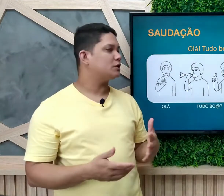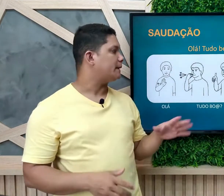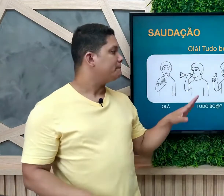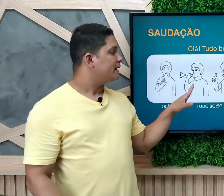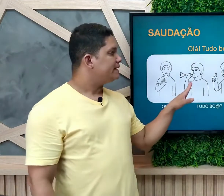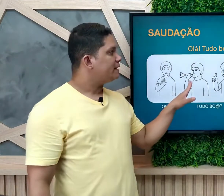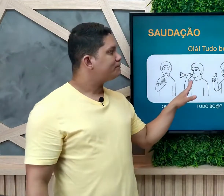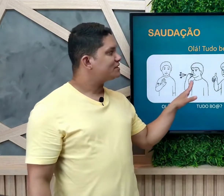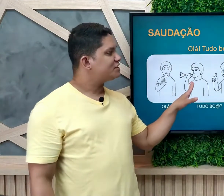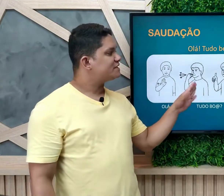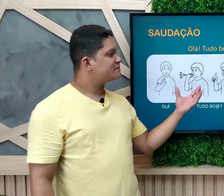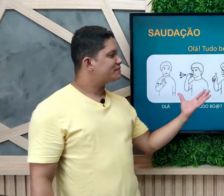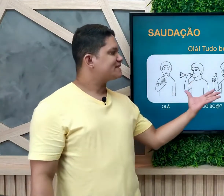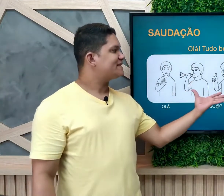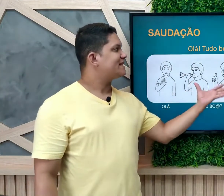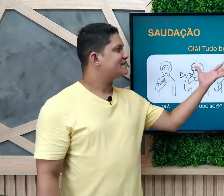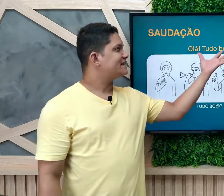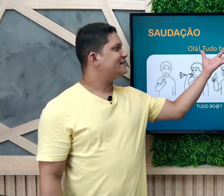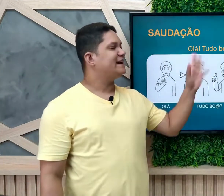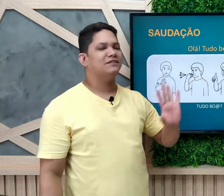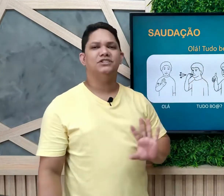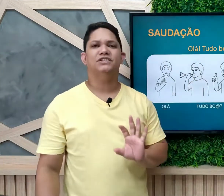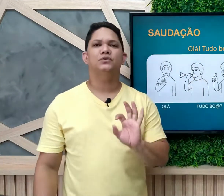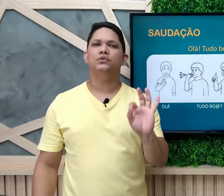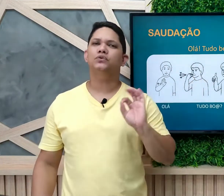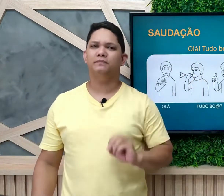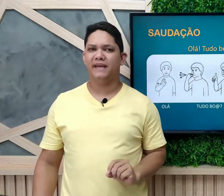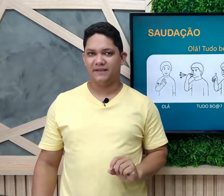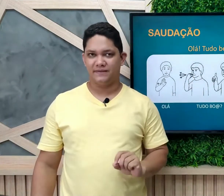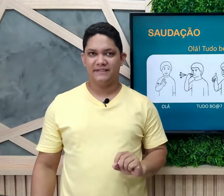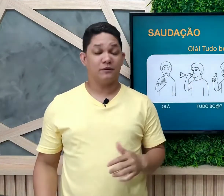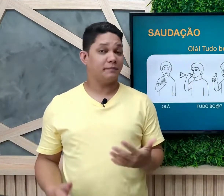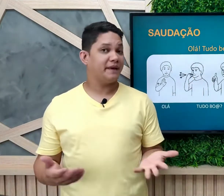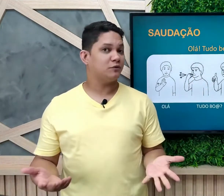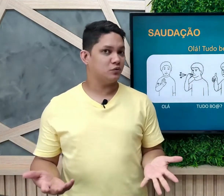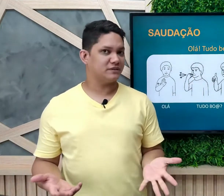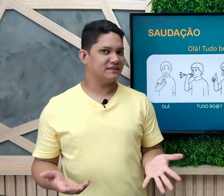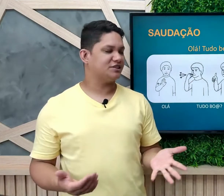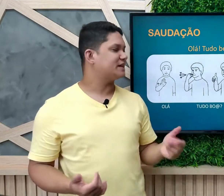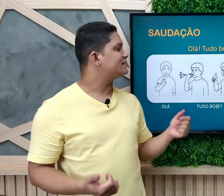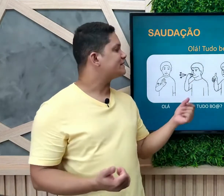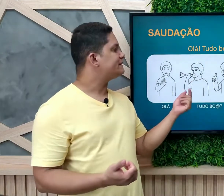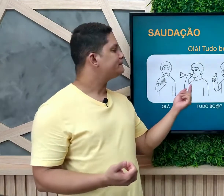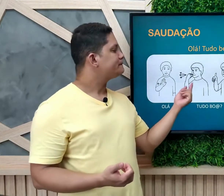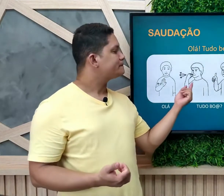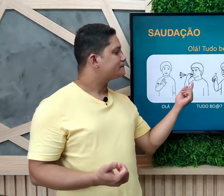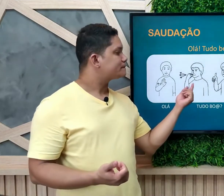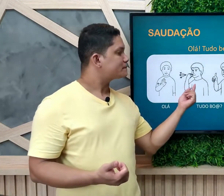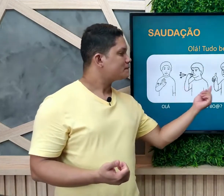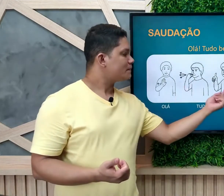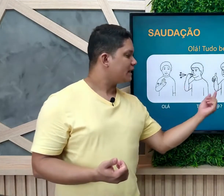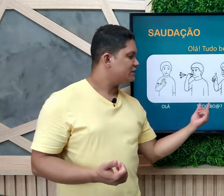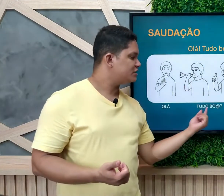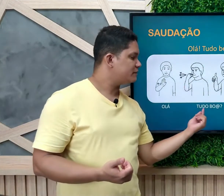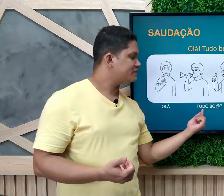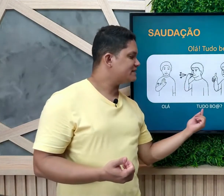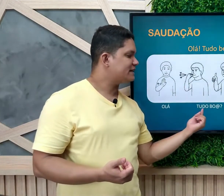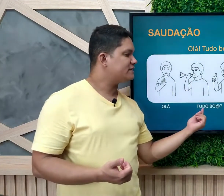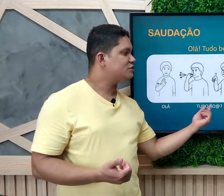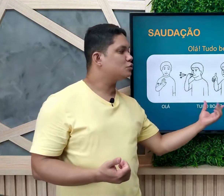olá. E aí, para a gente expressar essa ideia de tudo bem, que é uma pergunta neste caso aqui, a gente vai precisar de